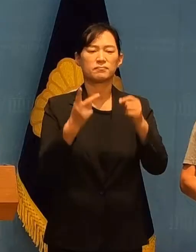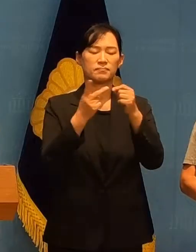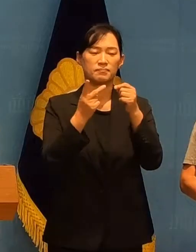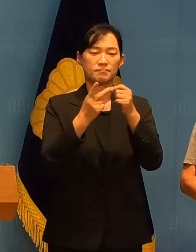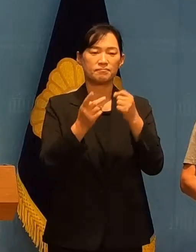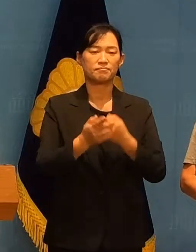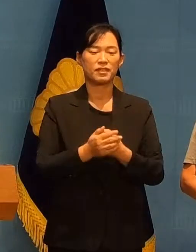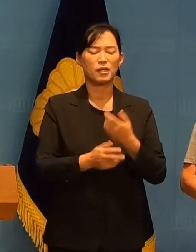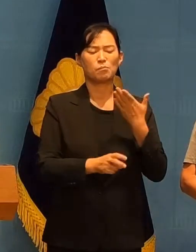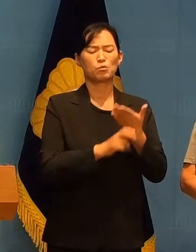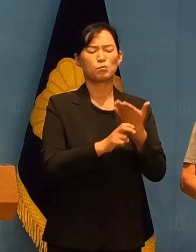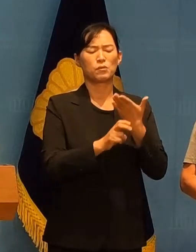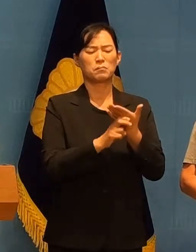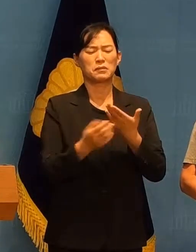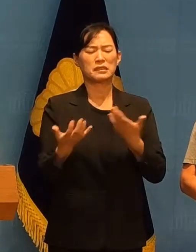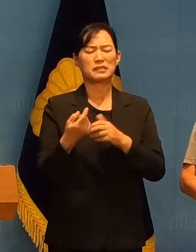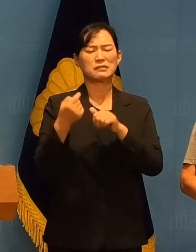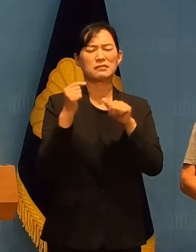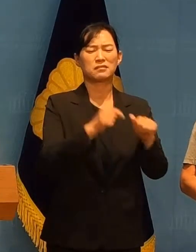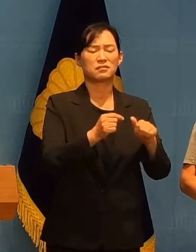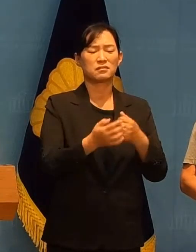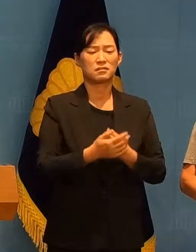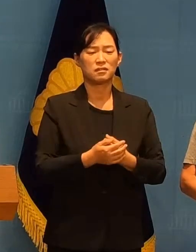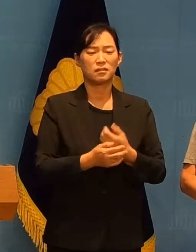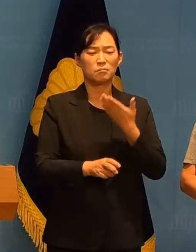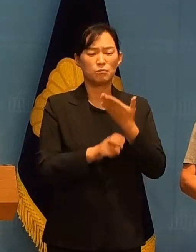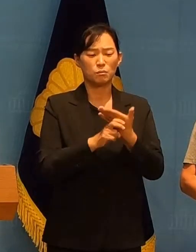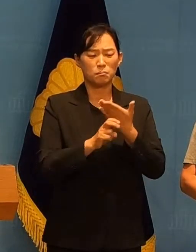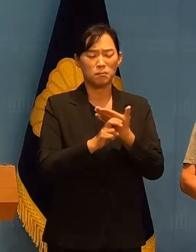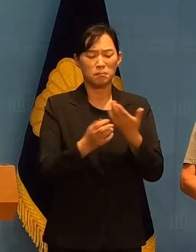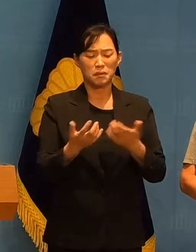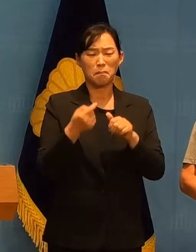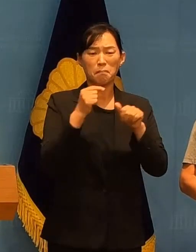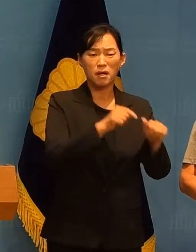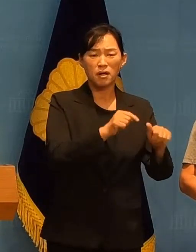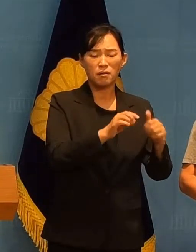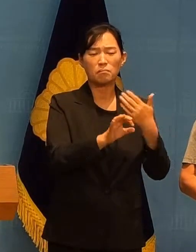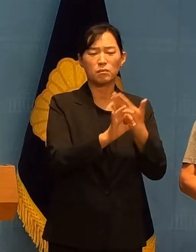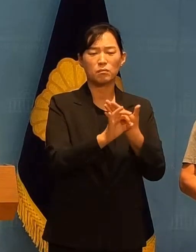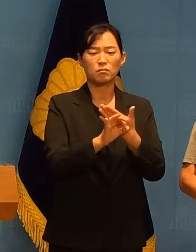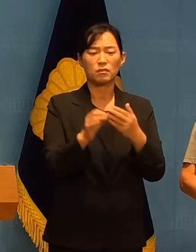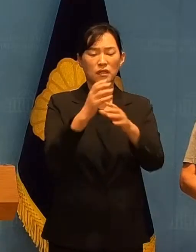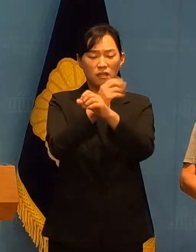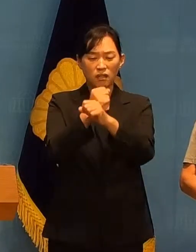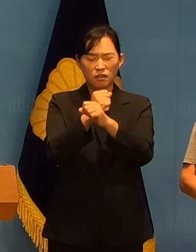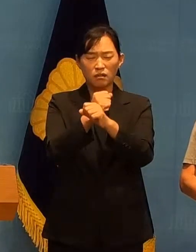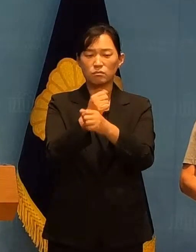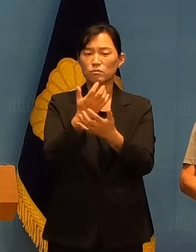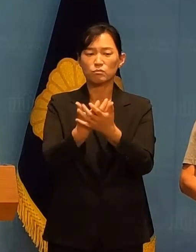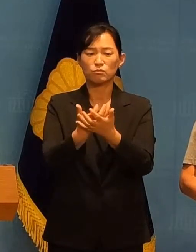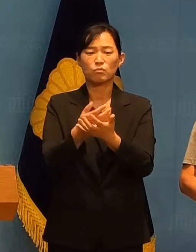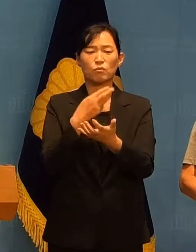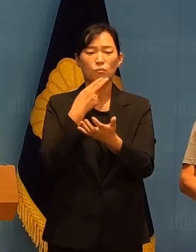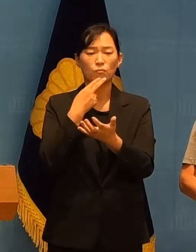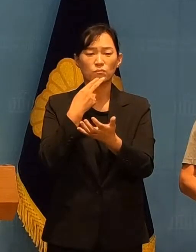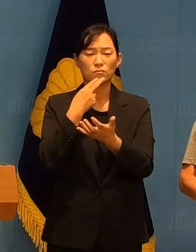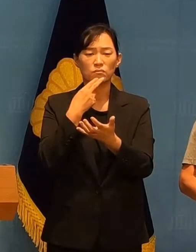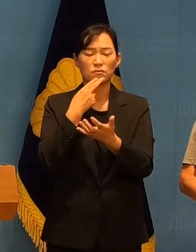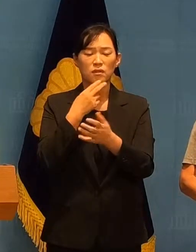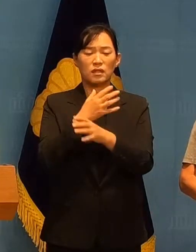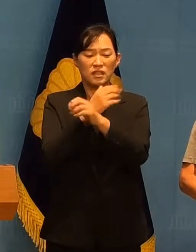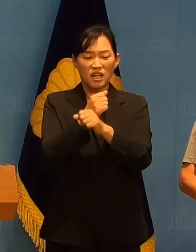둘째로는 불법 하도급입니다. 불법 하도급이 이루어지면 임대차 계약서 작성은 곧 불법의 증거가 되기